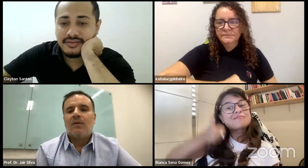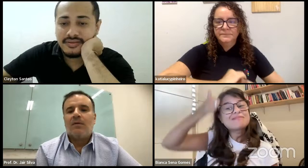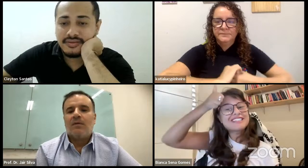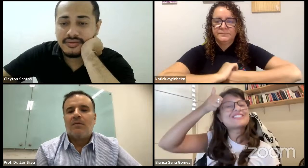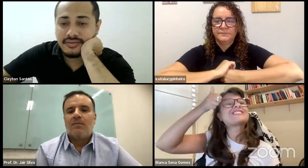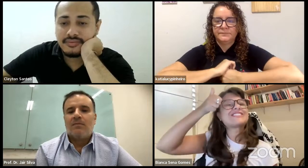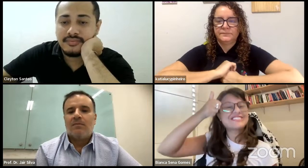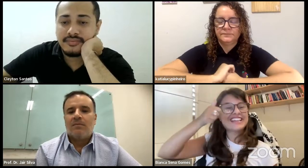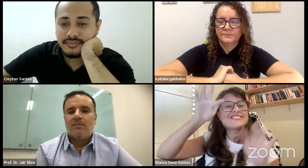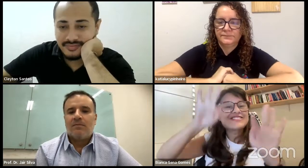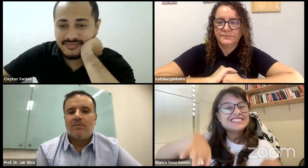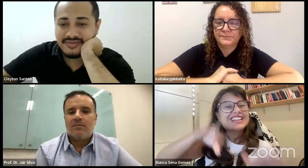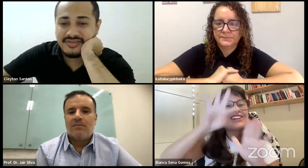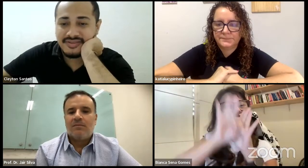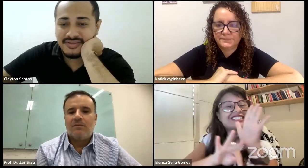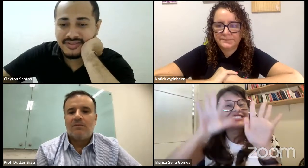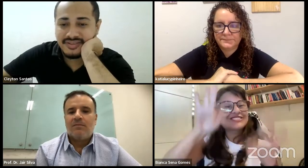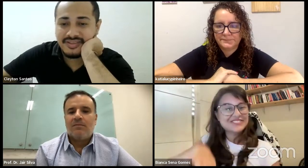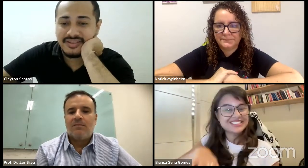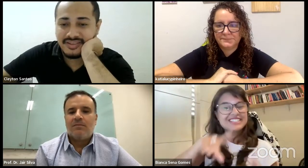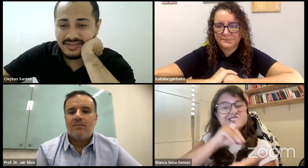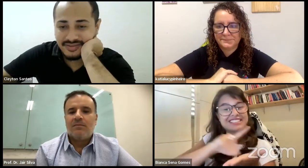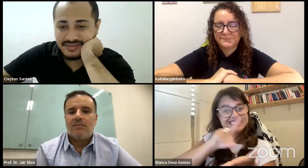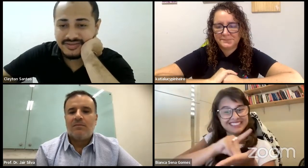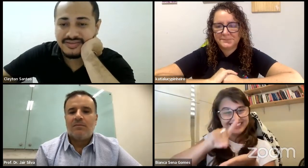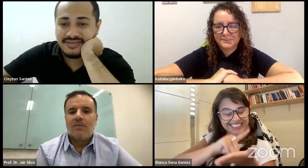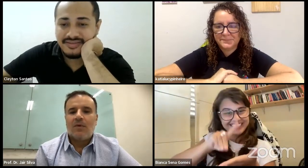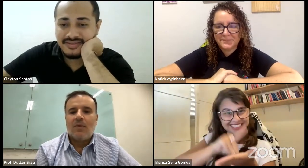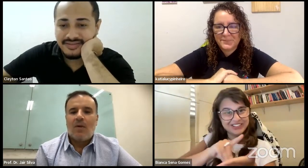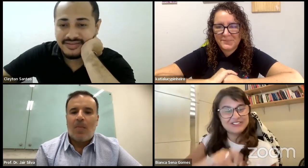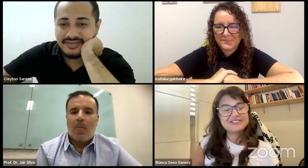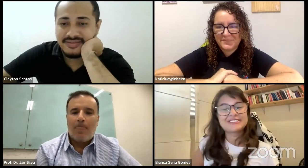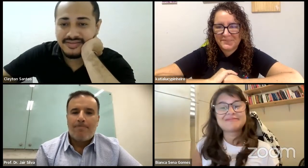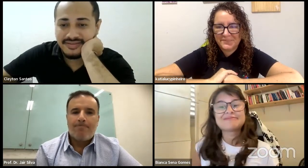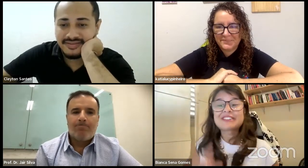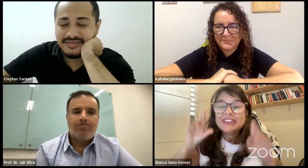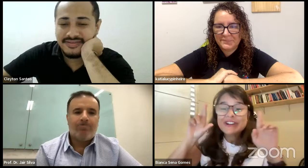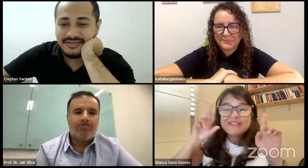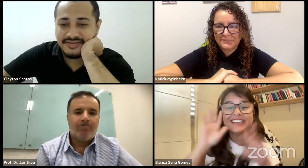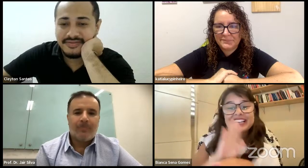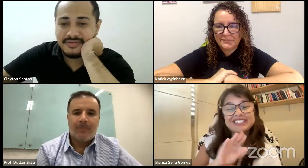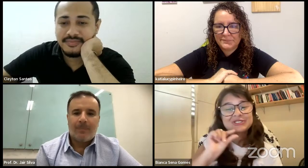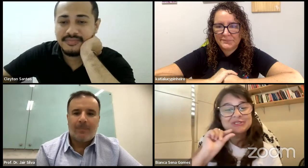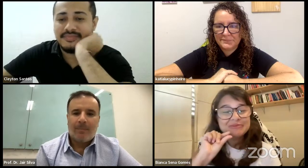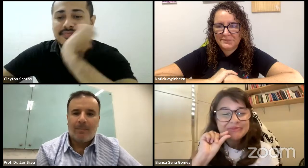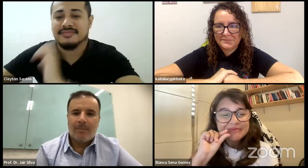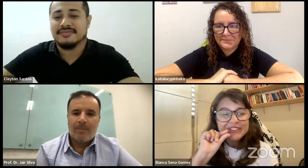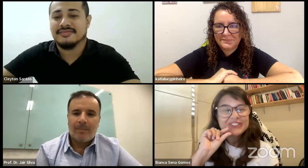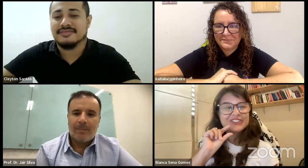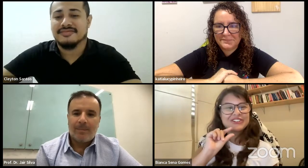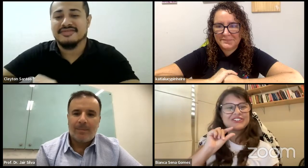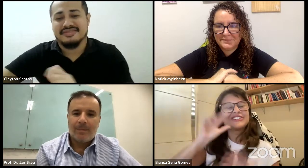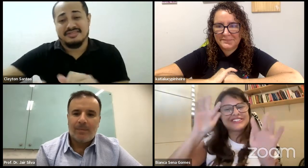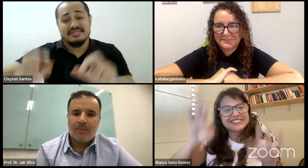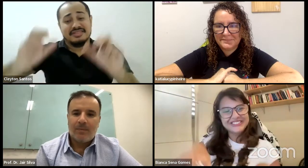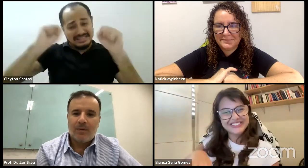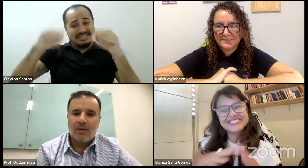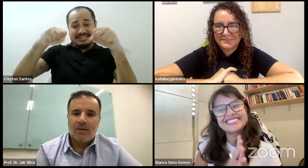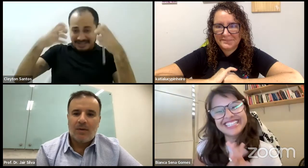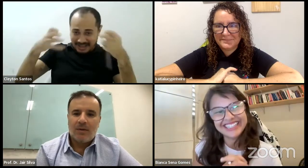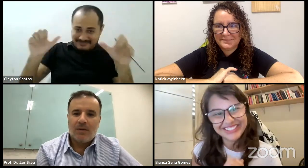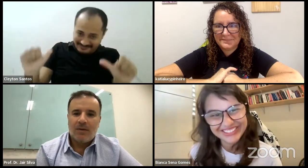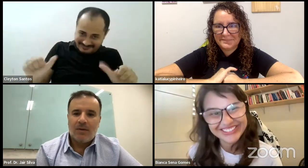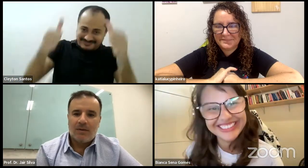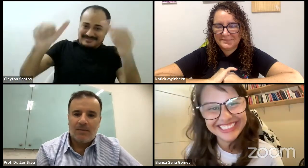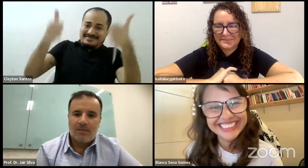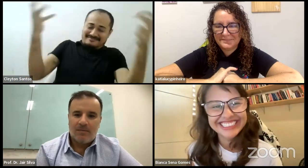nós compartilharmos nossos conhecimentos, melhorar, né, esse texto para que essa dissertação tenha um final melhor